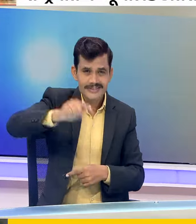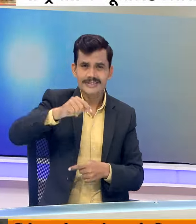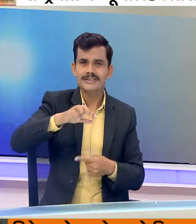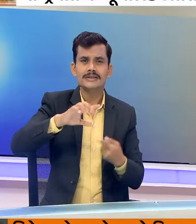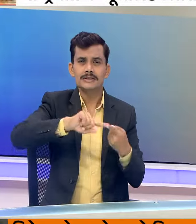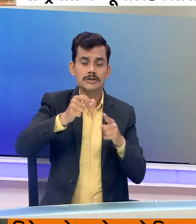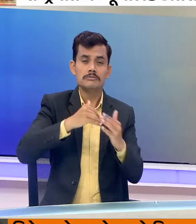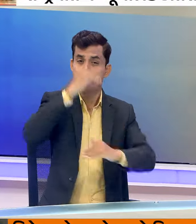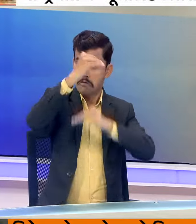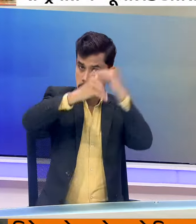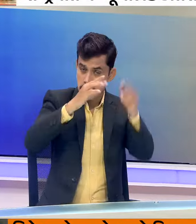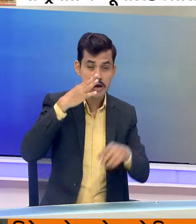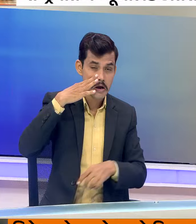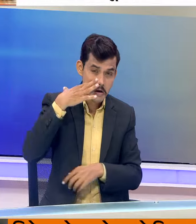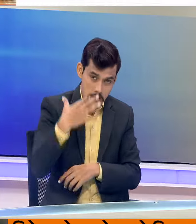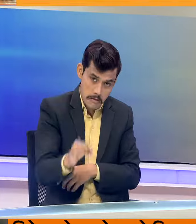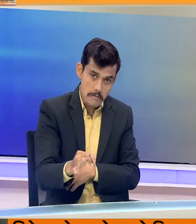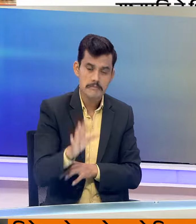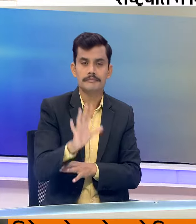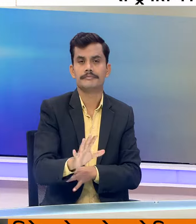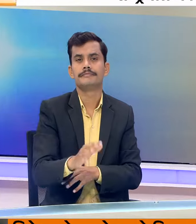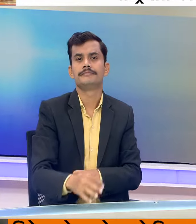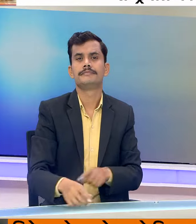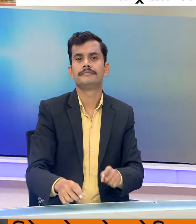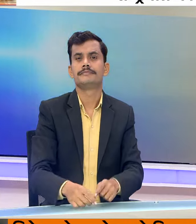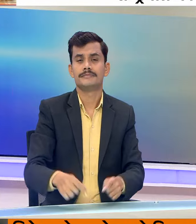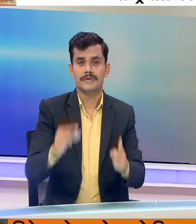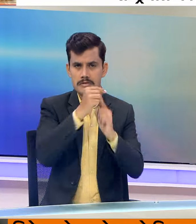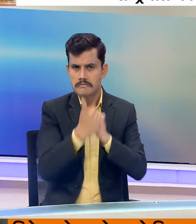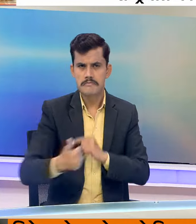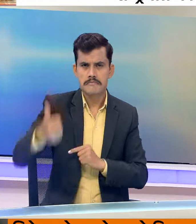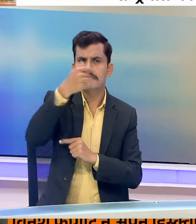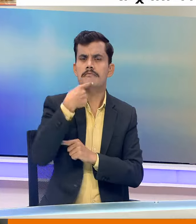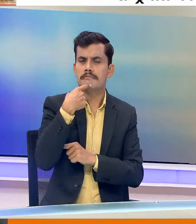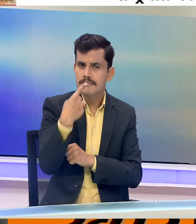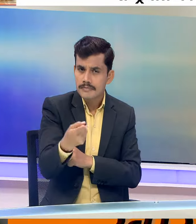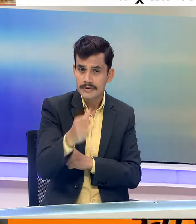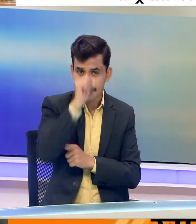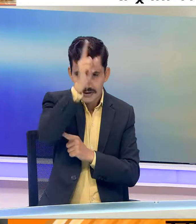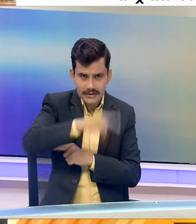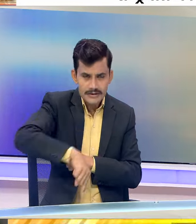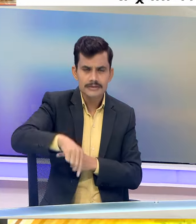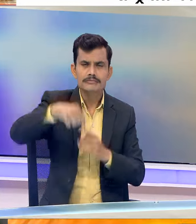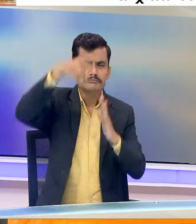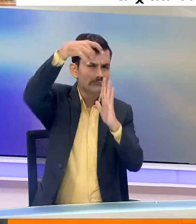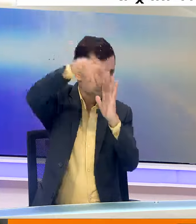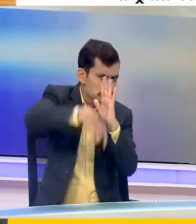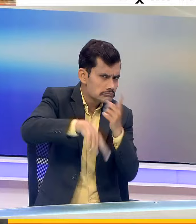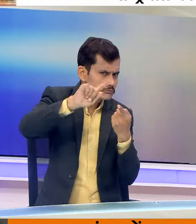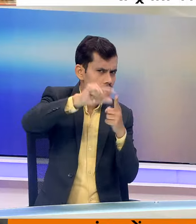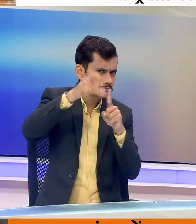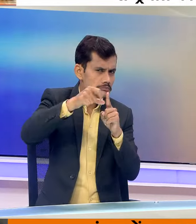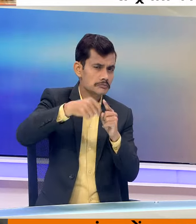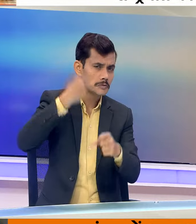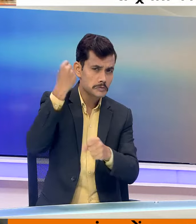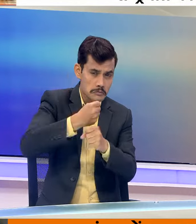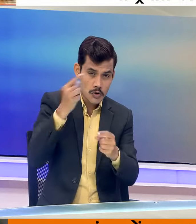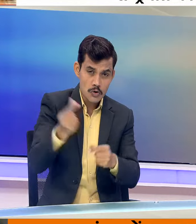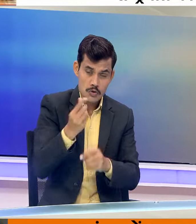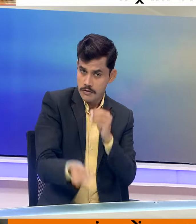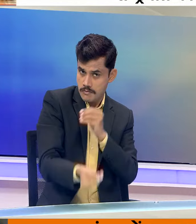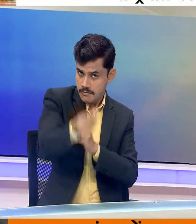की प्रगति और उन्नति की आधारशिला है। राष्ट्रपति ने कहा कि भारत में ज्ञान एक आंतरिक खोज रही है और